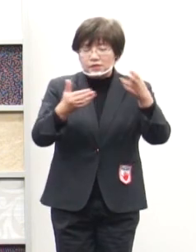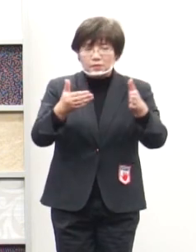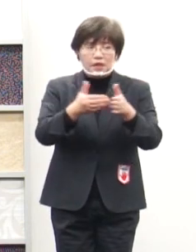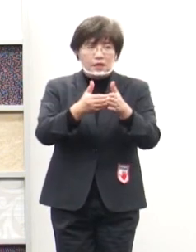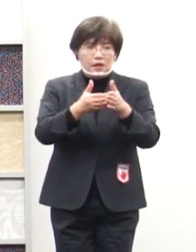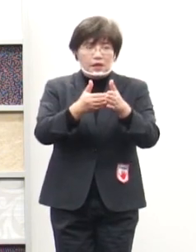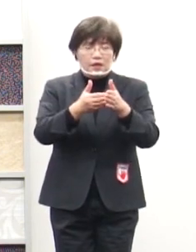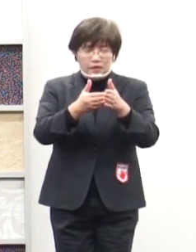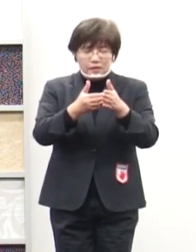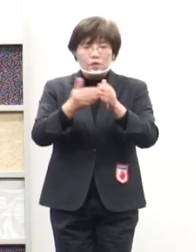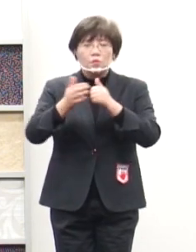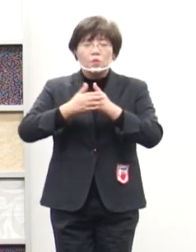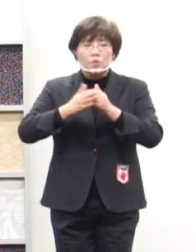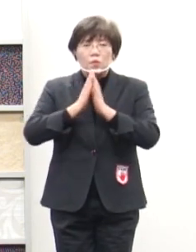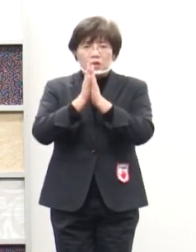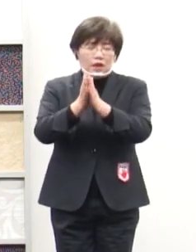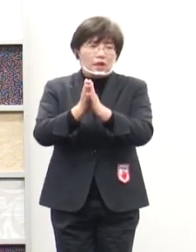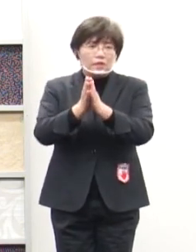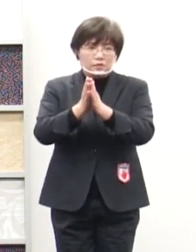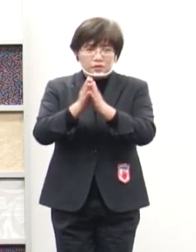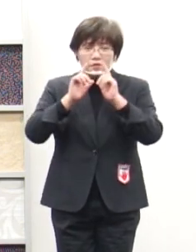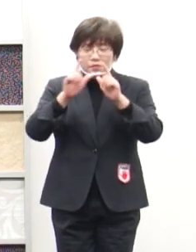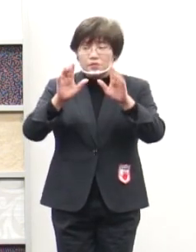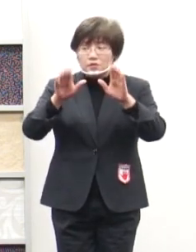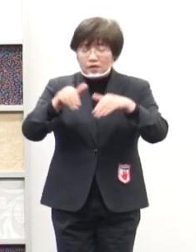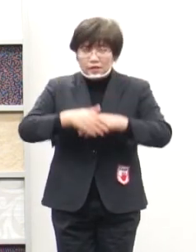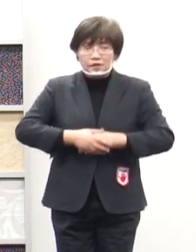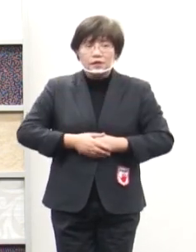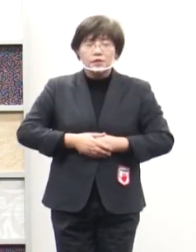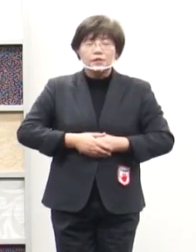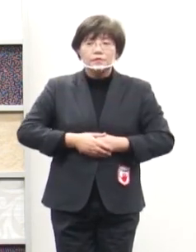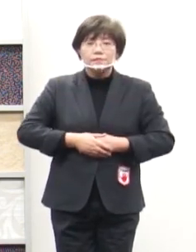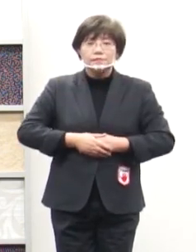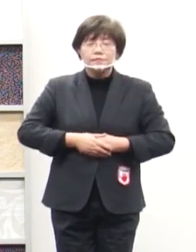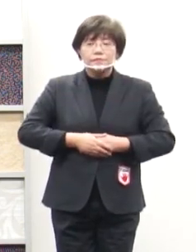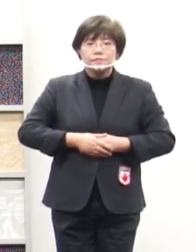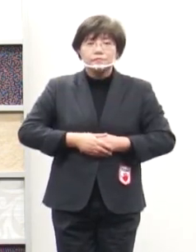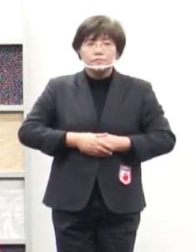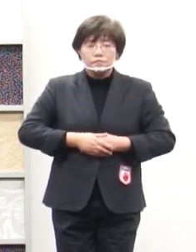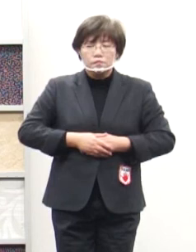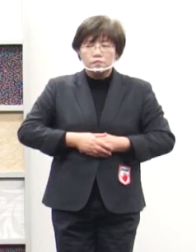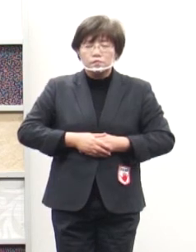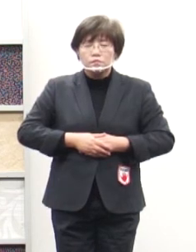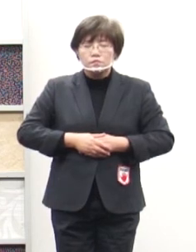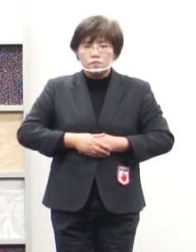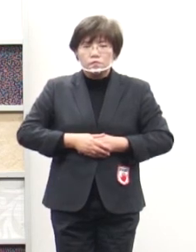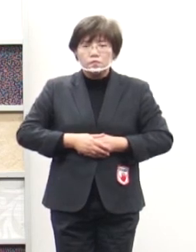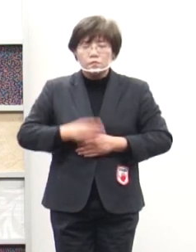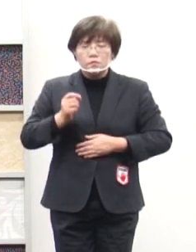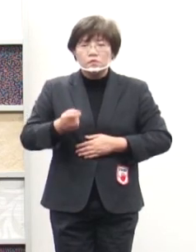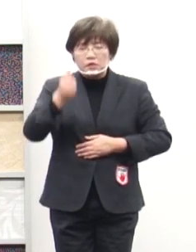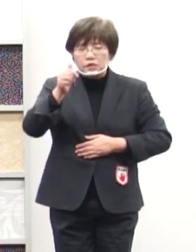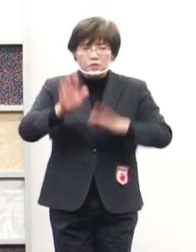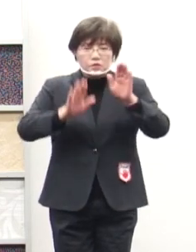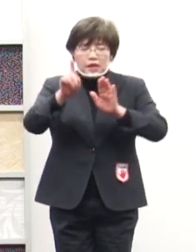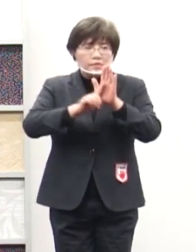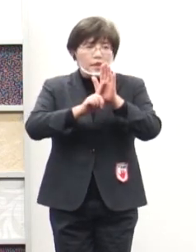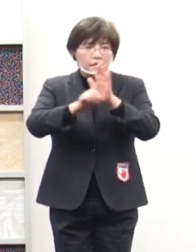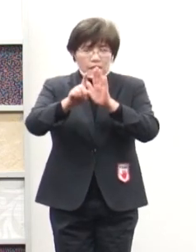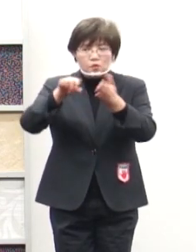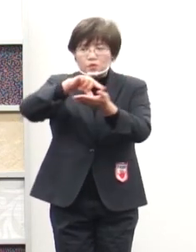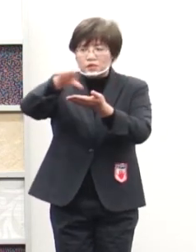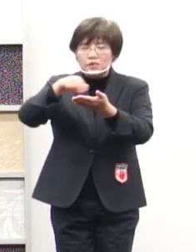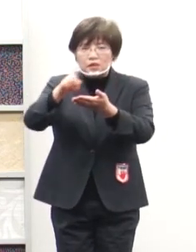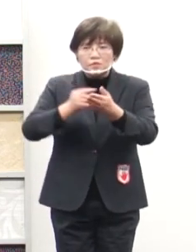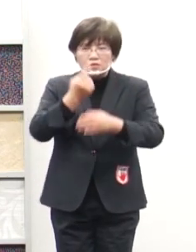ということで、そこの対象の10都府県が、まあ、外出自粛要請、移動自粛要請になっていると思うんです